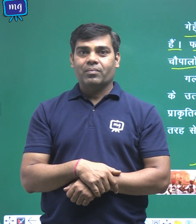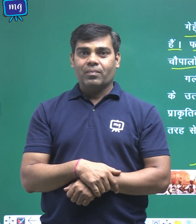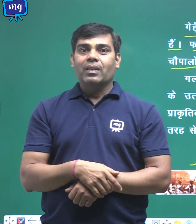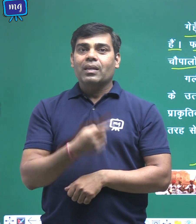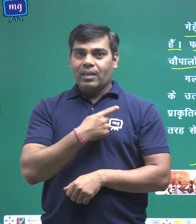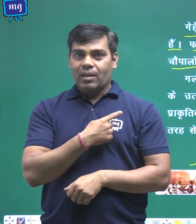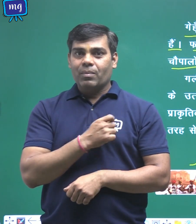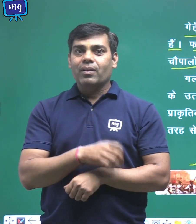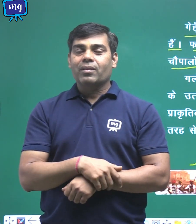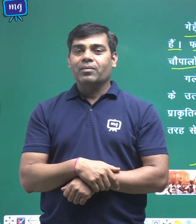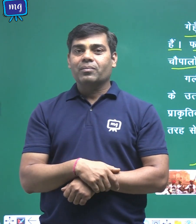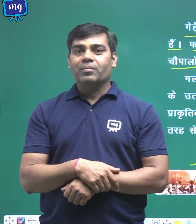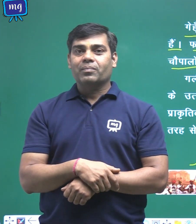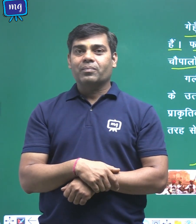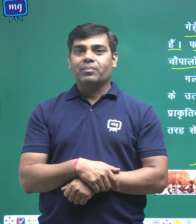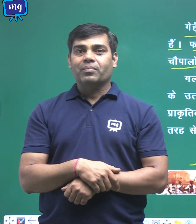यहाँ